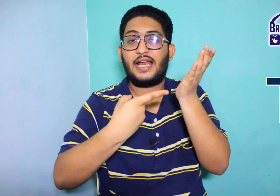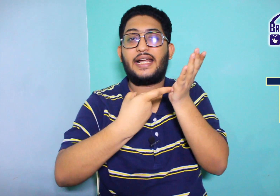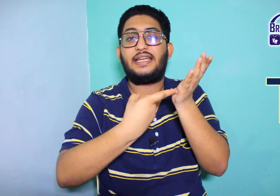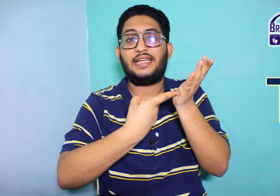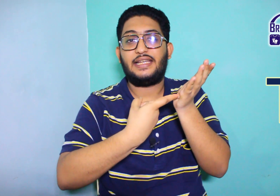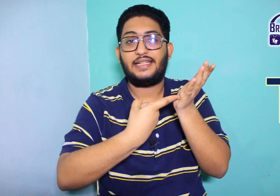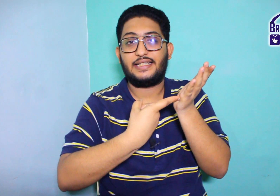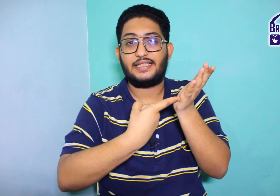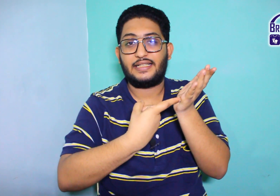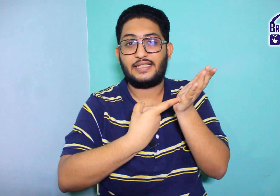टी।